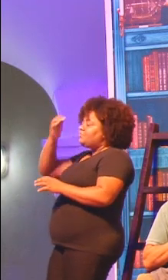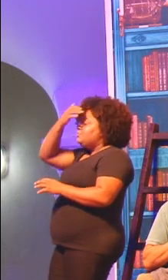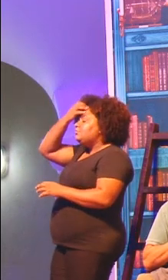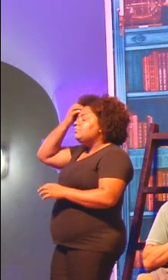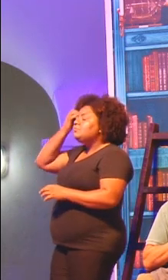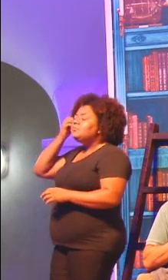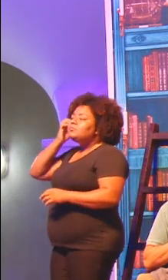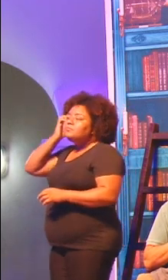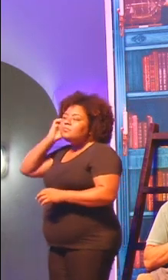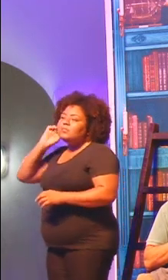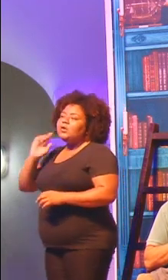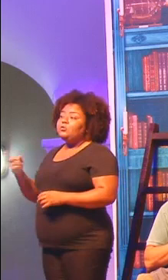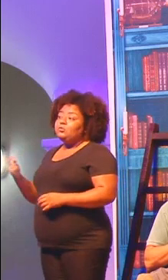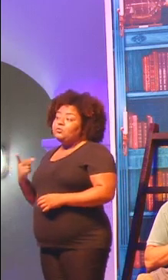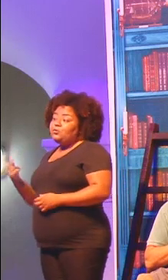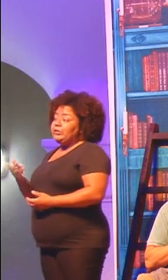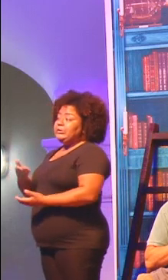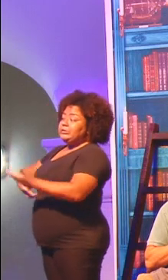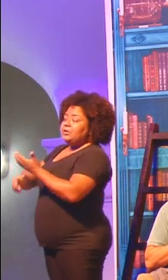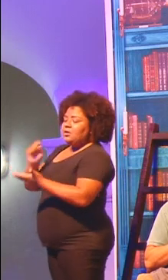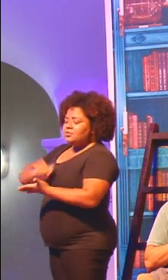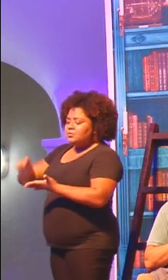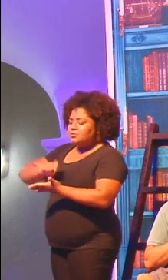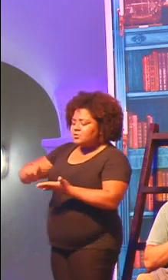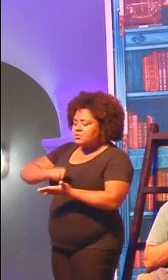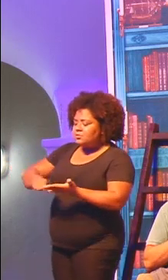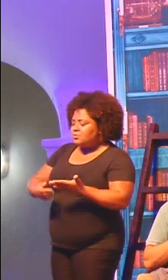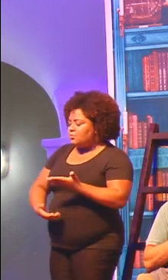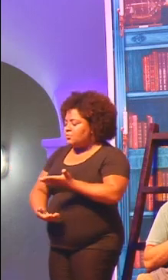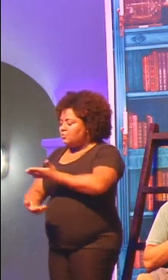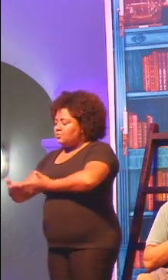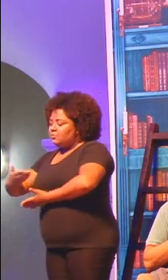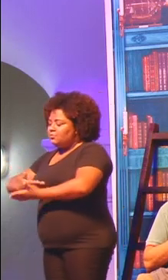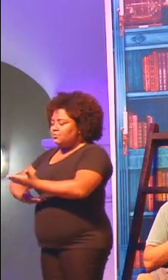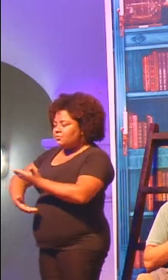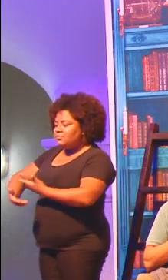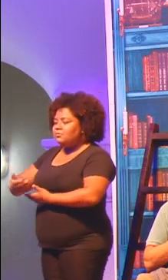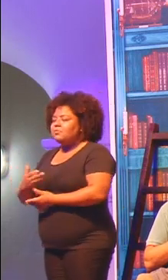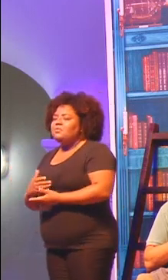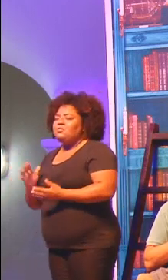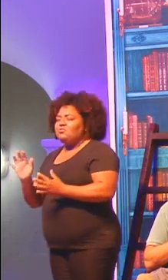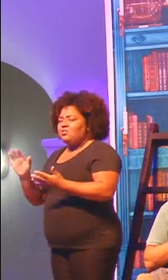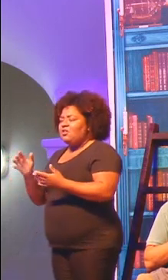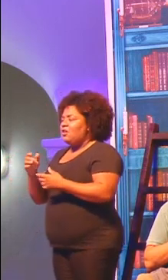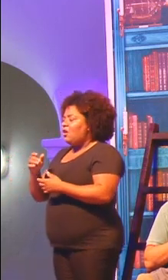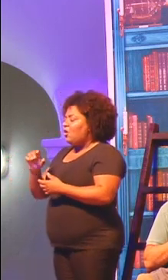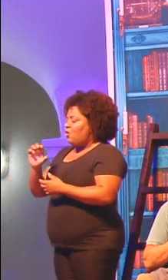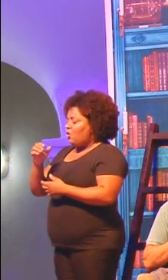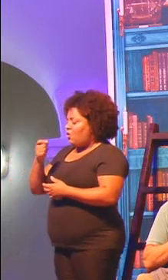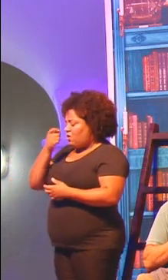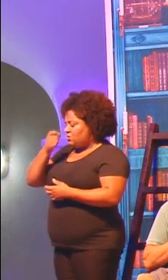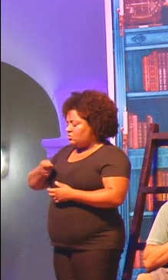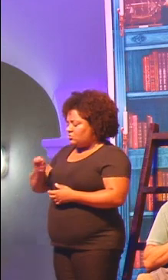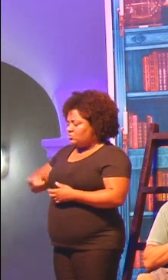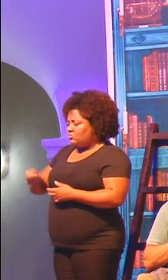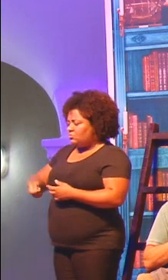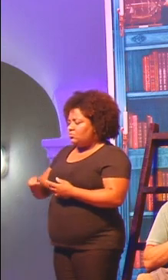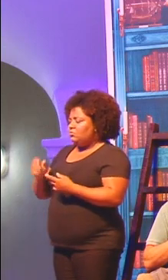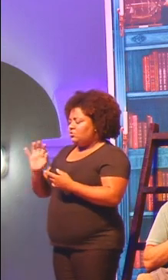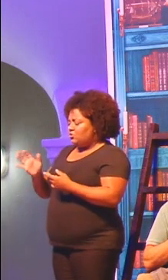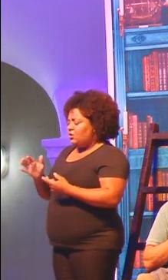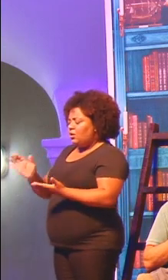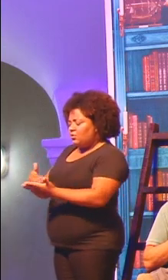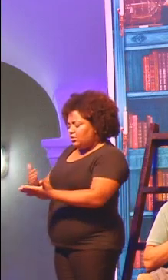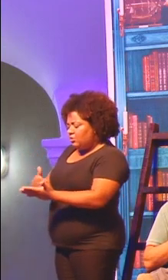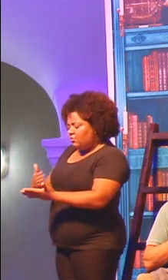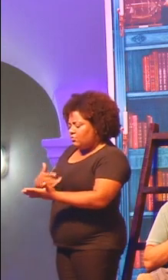gente compartilha escrito. O Marcelo escreveu a orelha do meu livro A Oração do Carrasco há algum tempo. Ele tem um livro belíssimo, então a